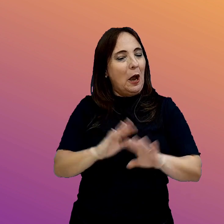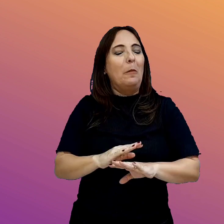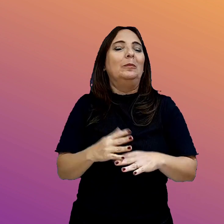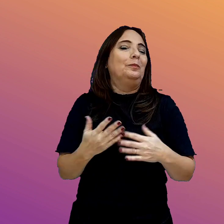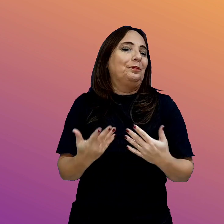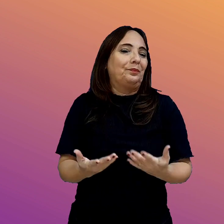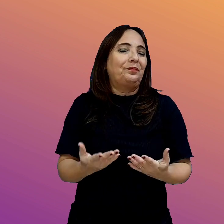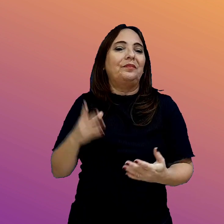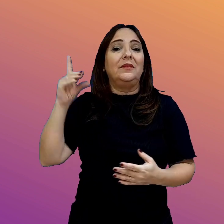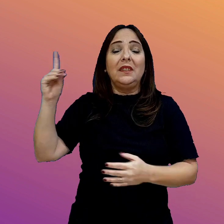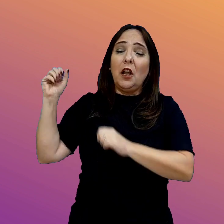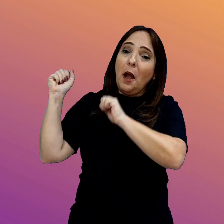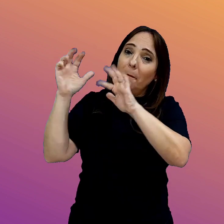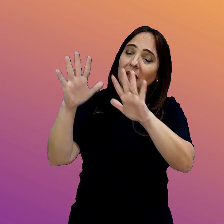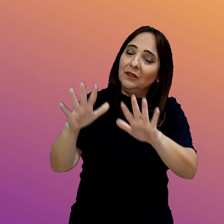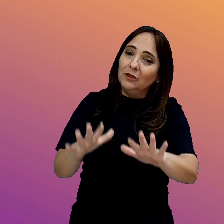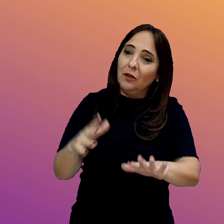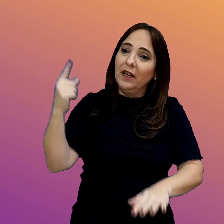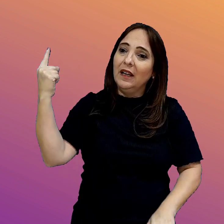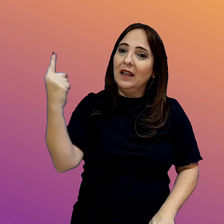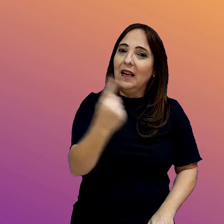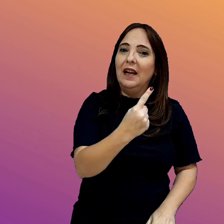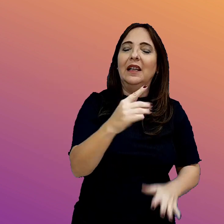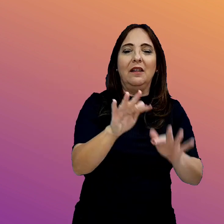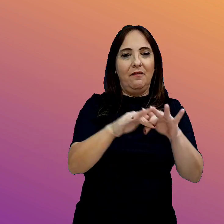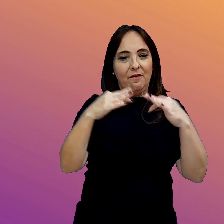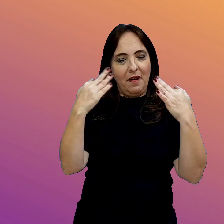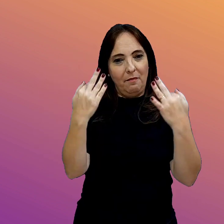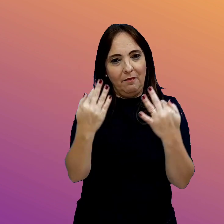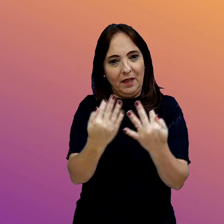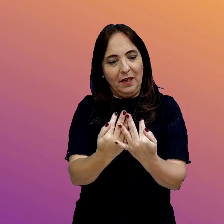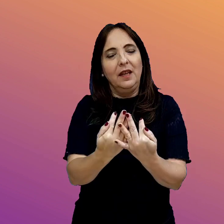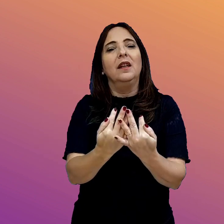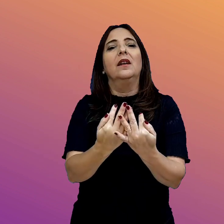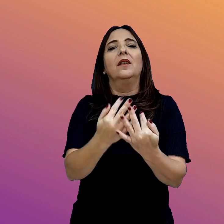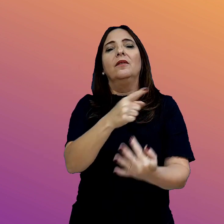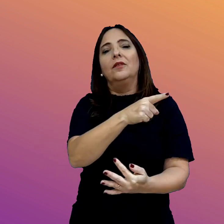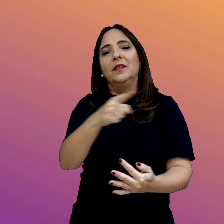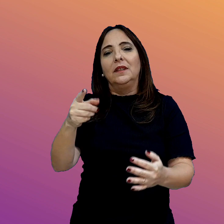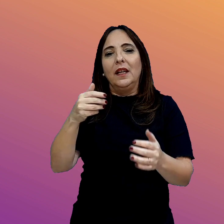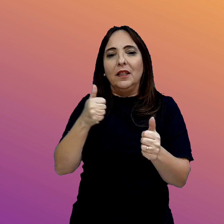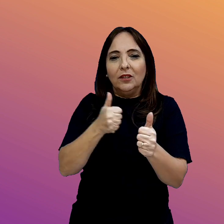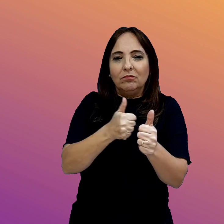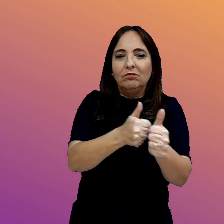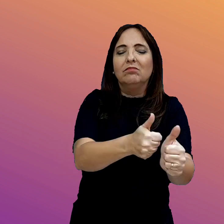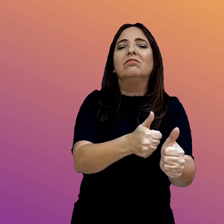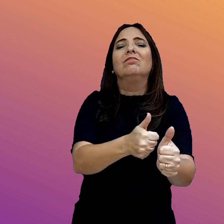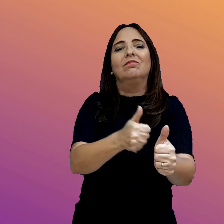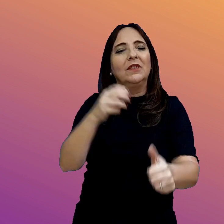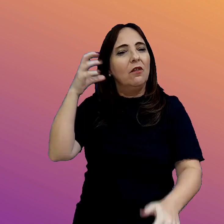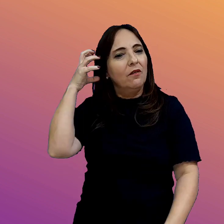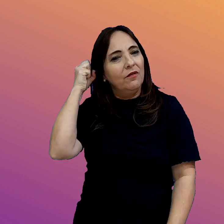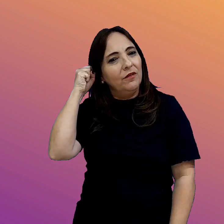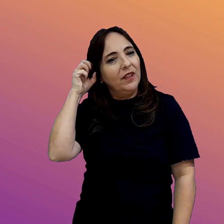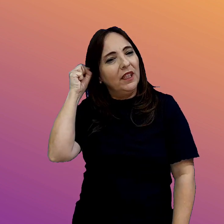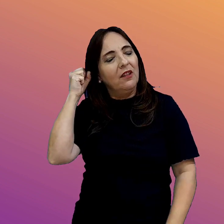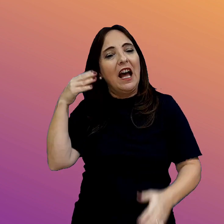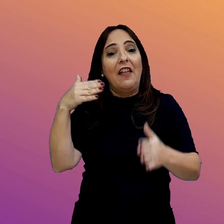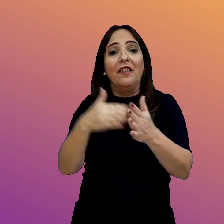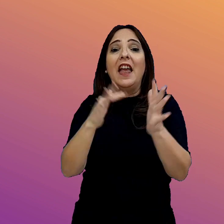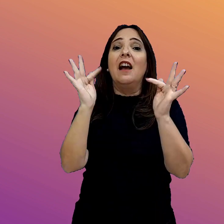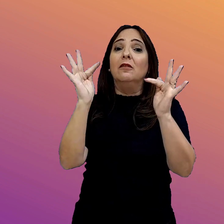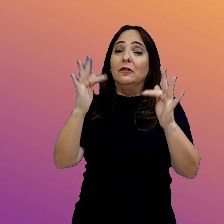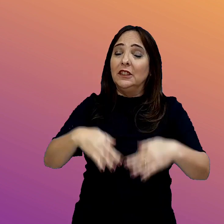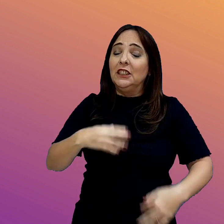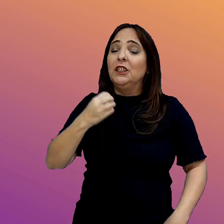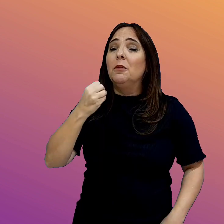abençoe você, família, você que acompanhou a gente até o final desse podcast. Que bom! Eu espero que tenha abençoado sua vida, tenha te